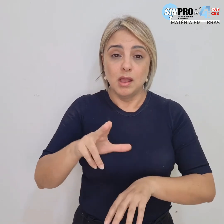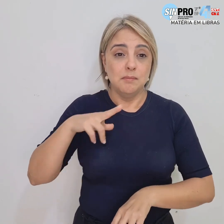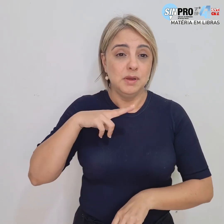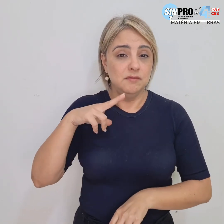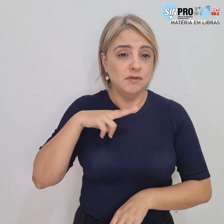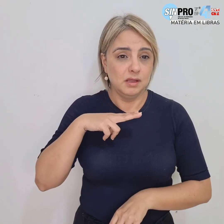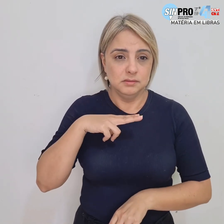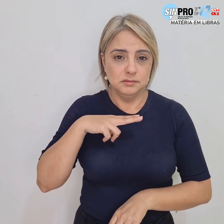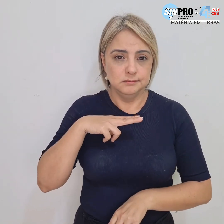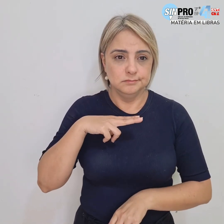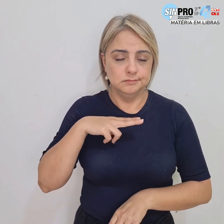Balcati Moreira.